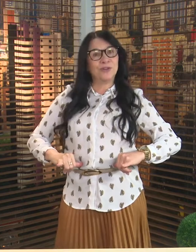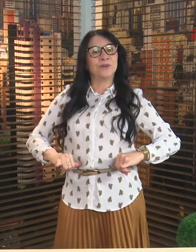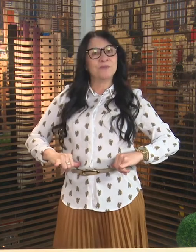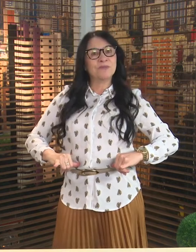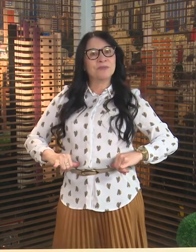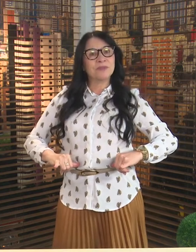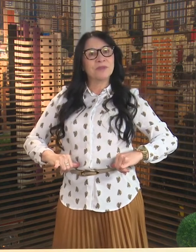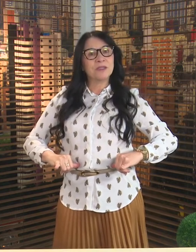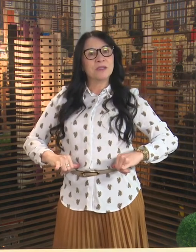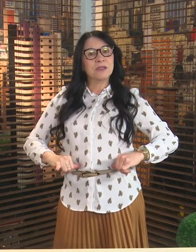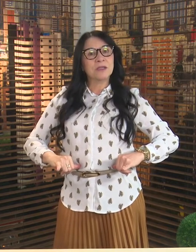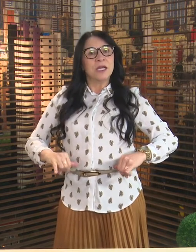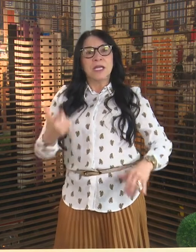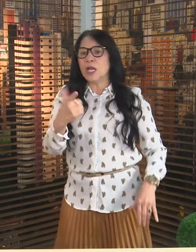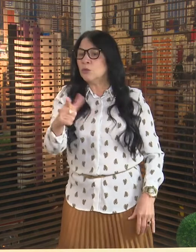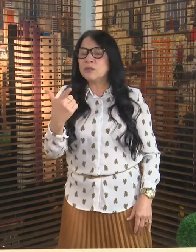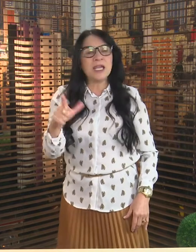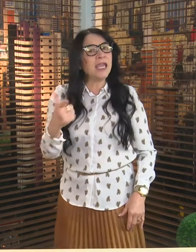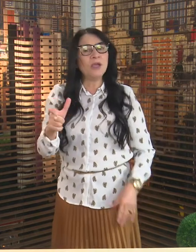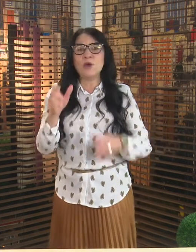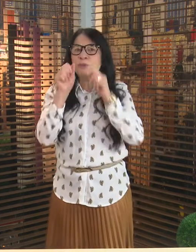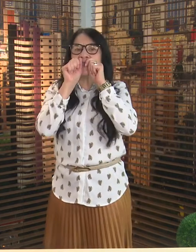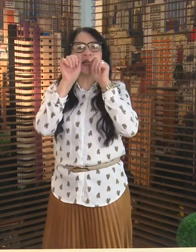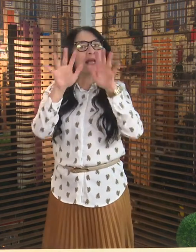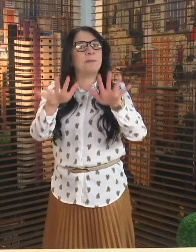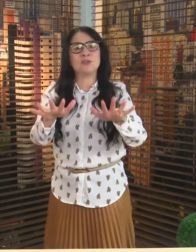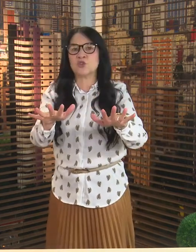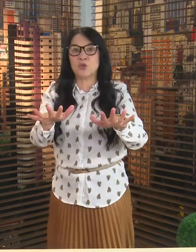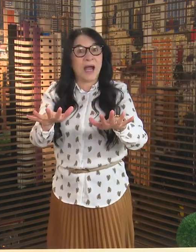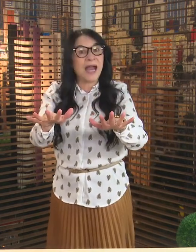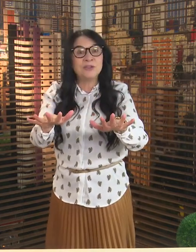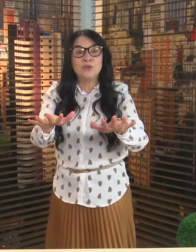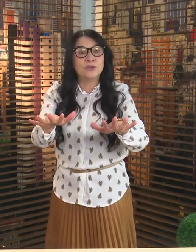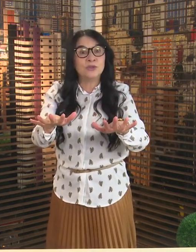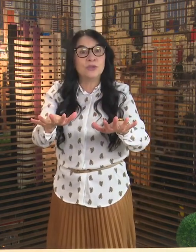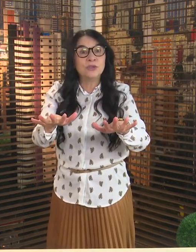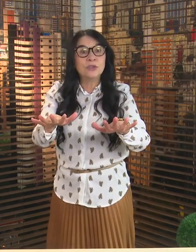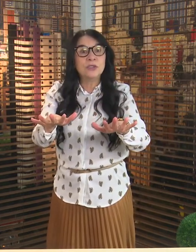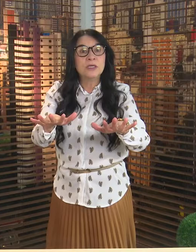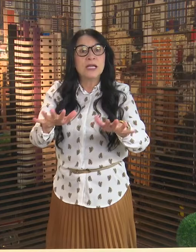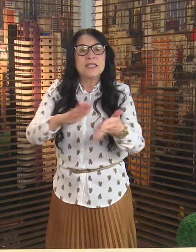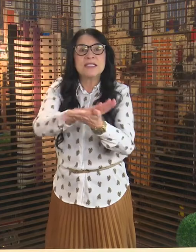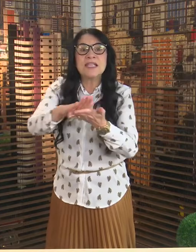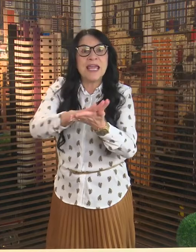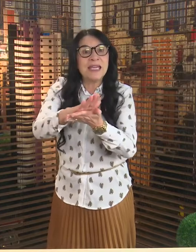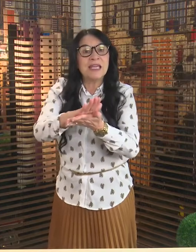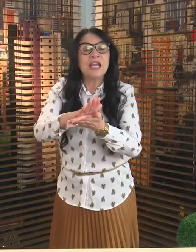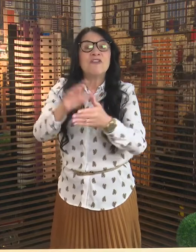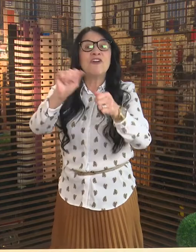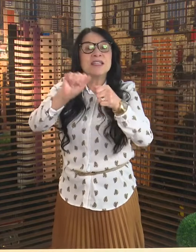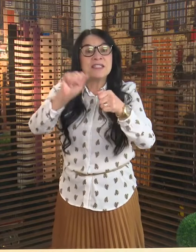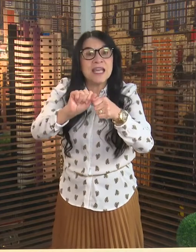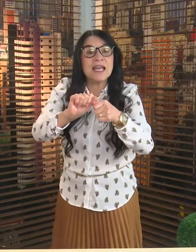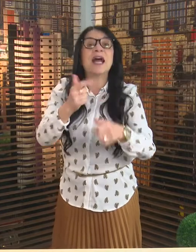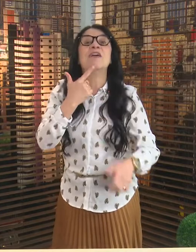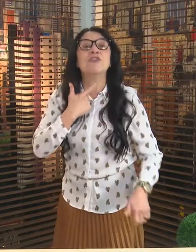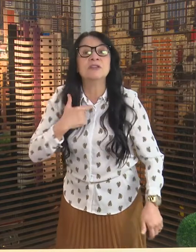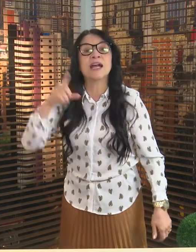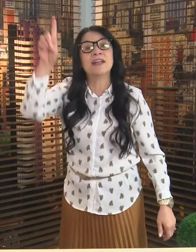sofrendo. Não tem como ser abençoado sem fazer a vontade